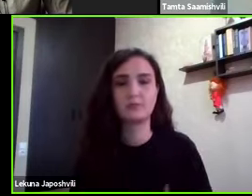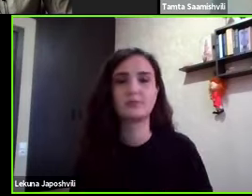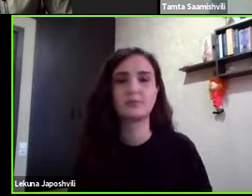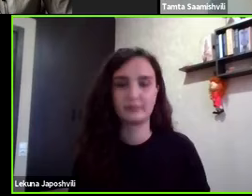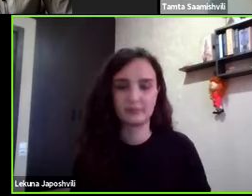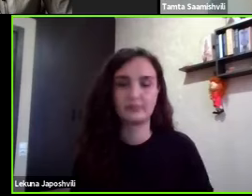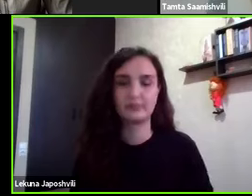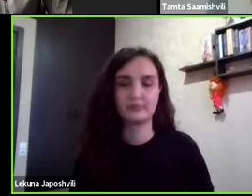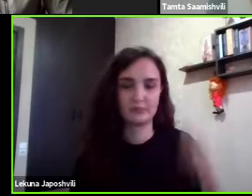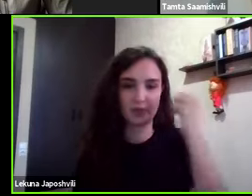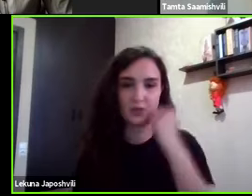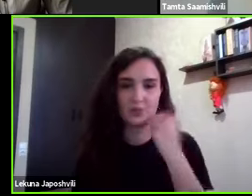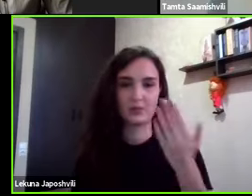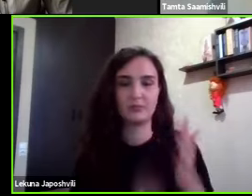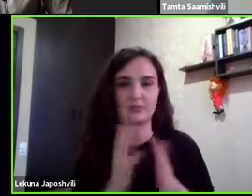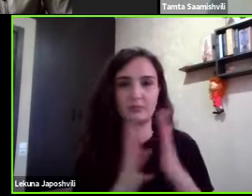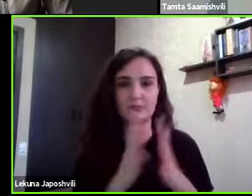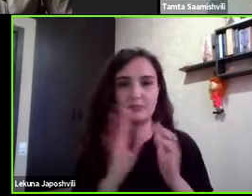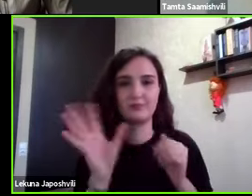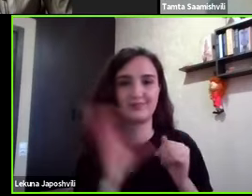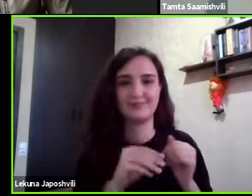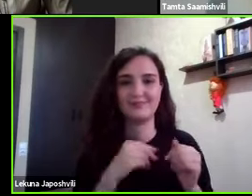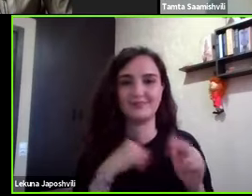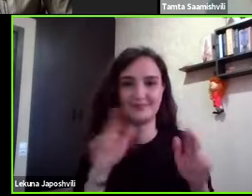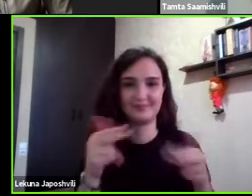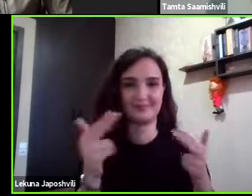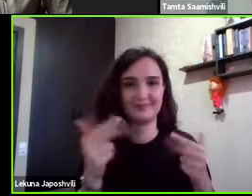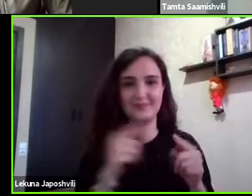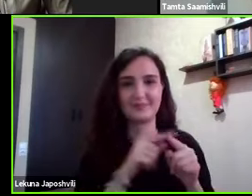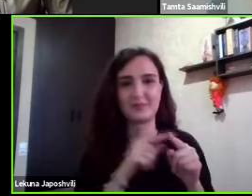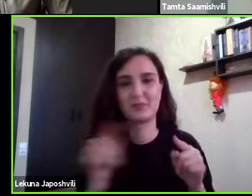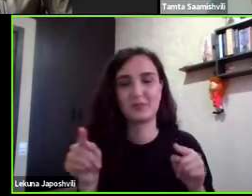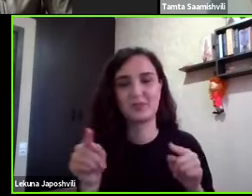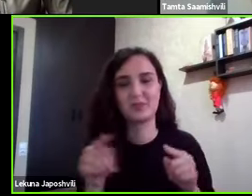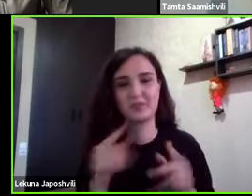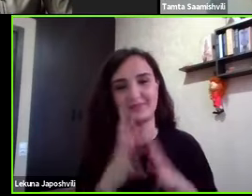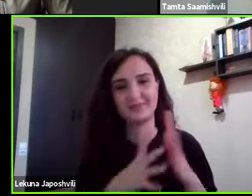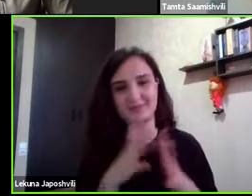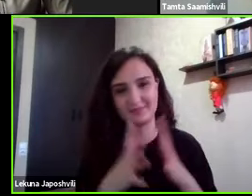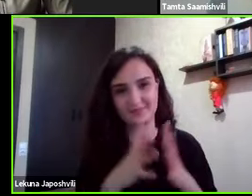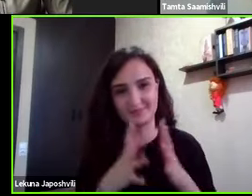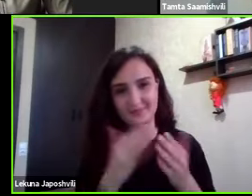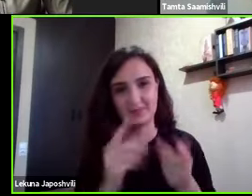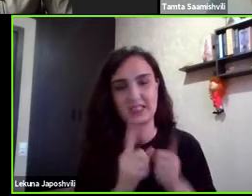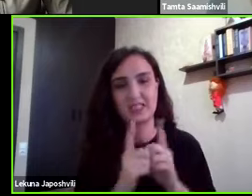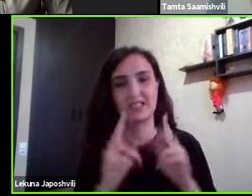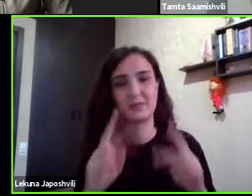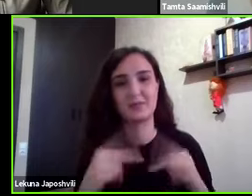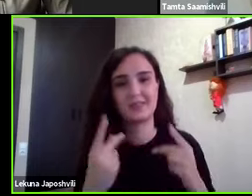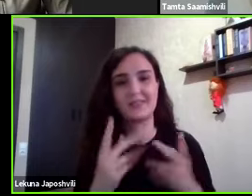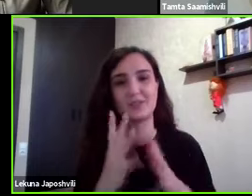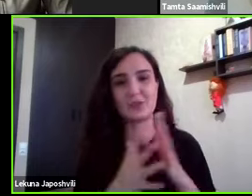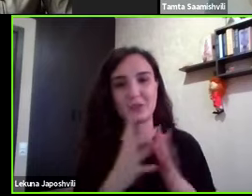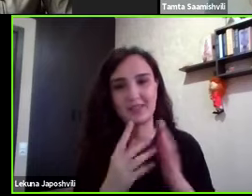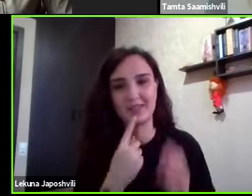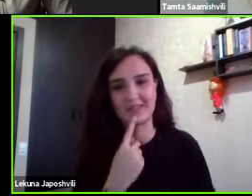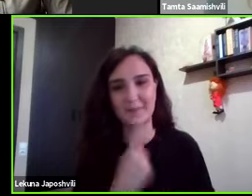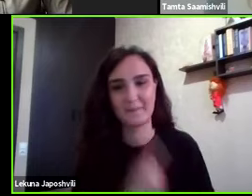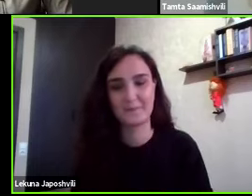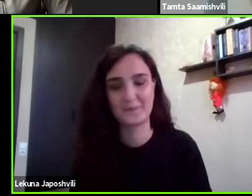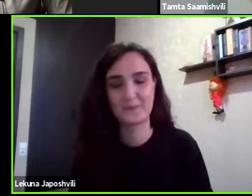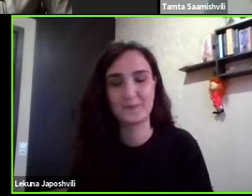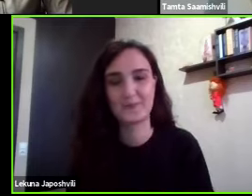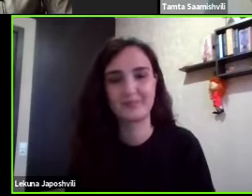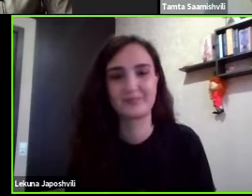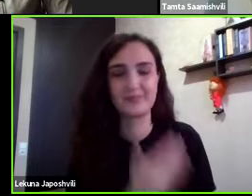ჯაფუშვილს ჩვენი მსმენელი ხედავს რომ მთელი ჩვენი ჩართვის განმავლობაში ლეკუნა ახტენდა მის თარგმანს ჟესტურ ენაზე. თქვენ